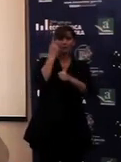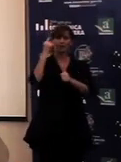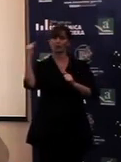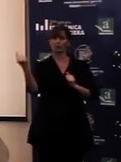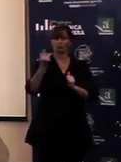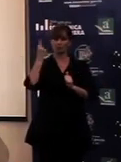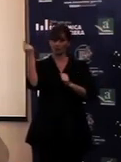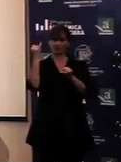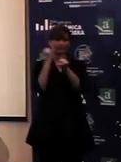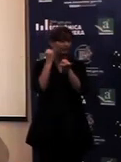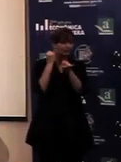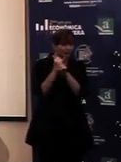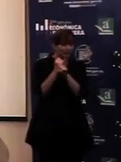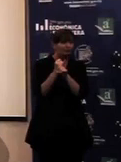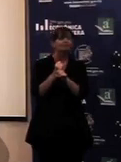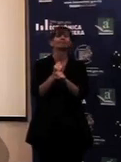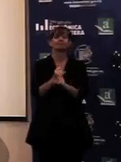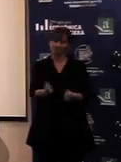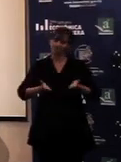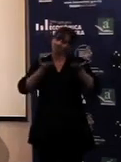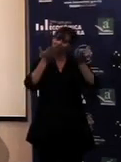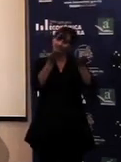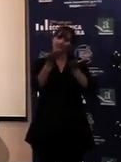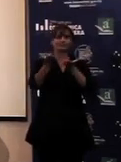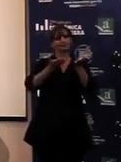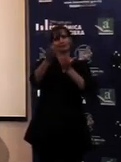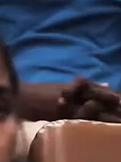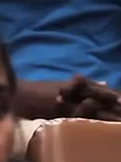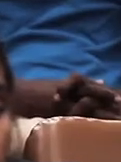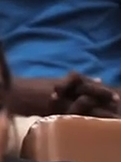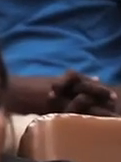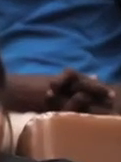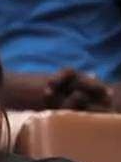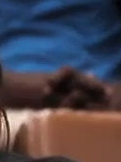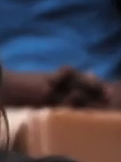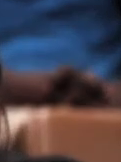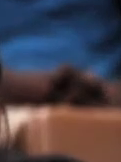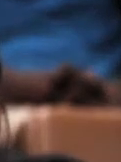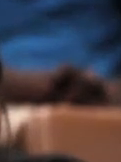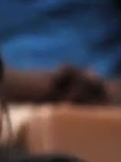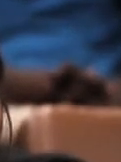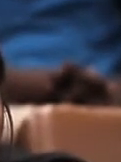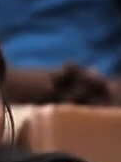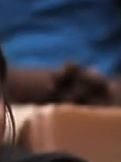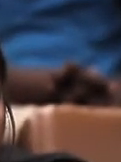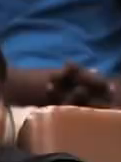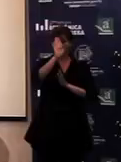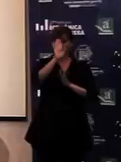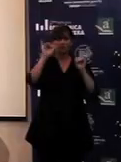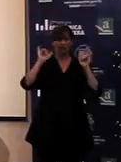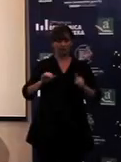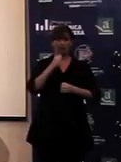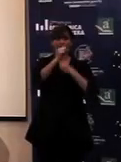mismo en el país que brinda estos servicios de esta manera. Queremos seguir creciendo. Este año pretendemos tener